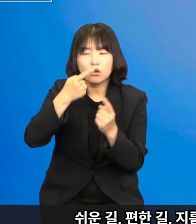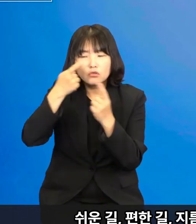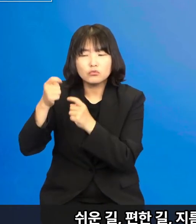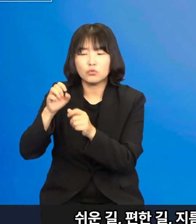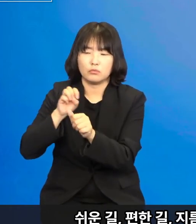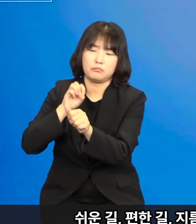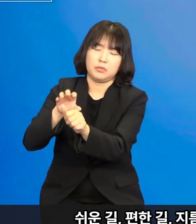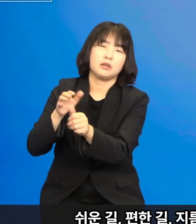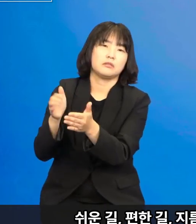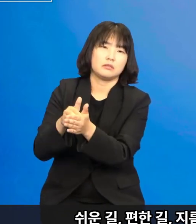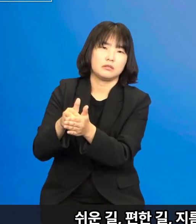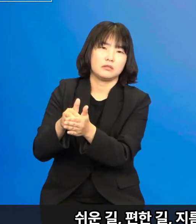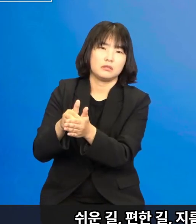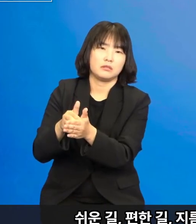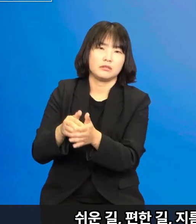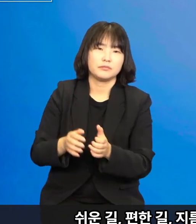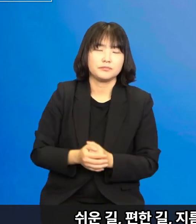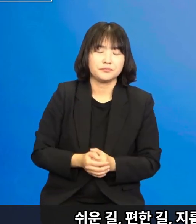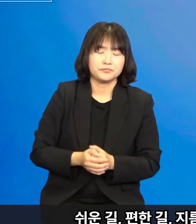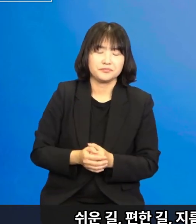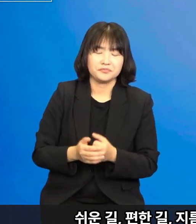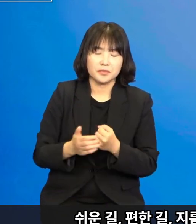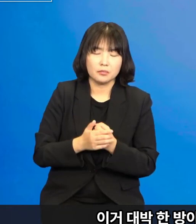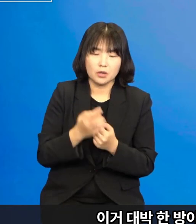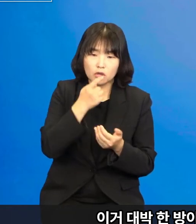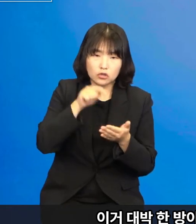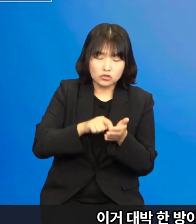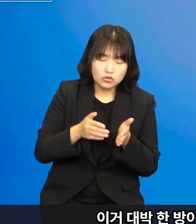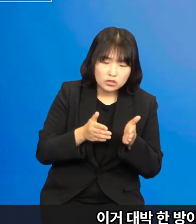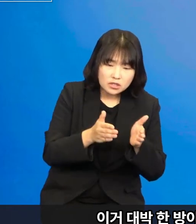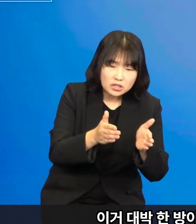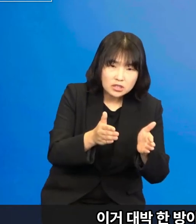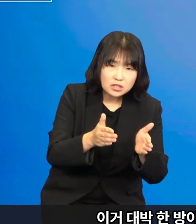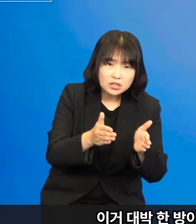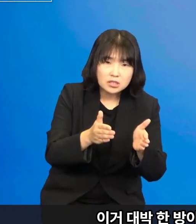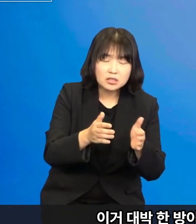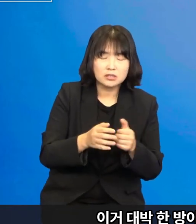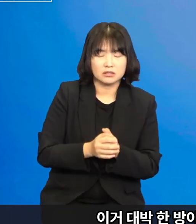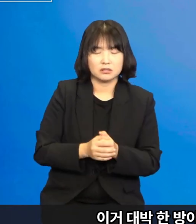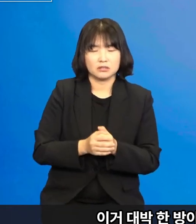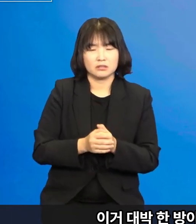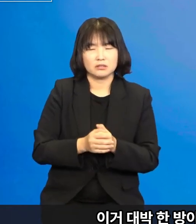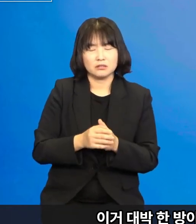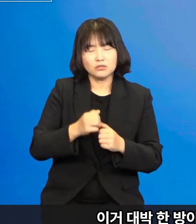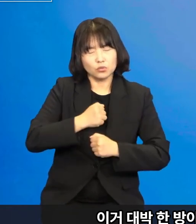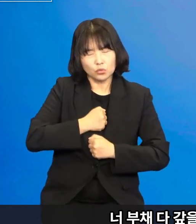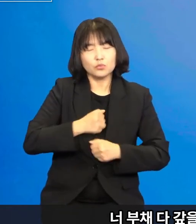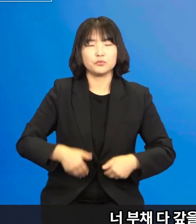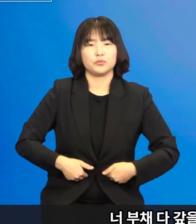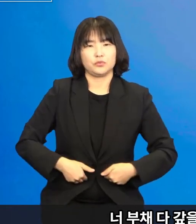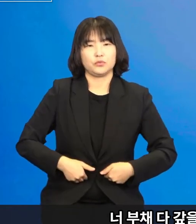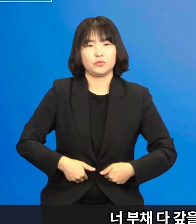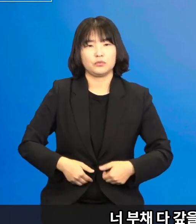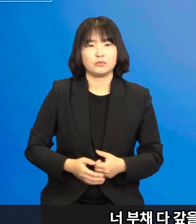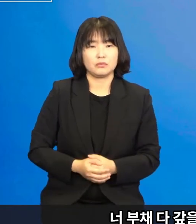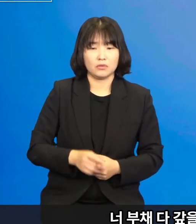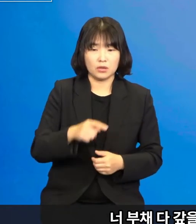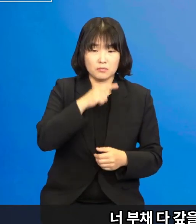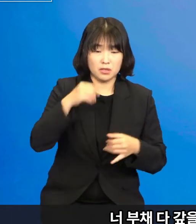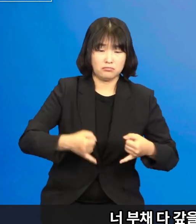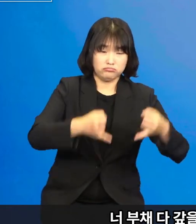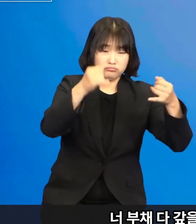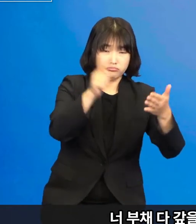쉬운 길, 편한 길, 지름길. 여러분 조심하셔야 됩니다. 이거 대박 한 방이면 너 인생 뒤집을 수 있어. 너 부채 다 갚을 수